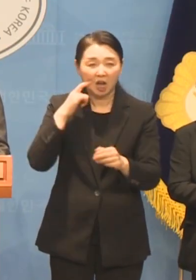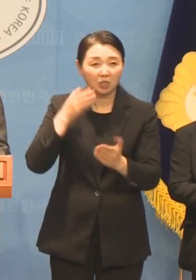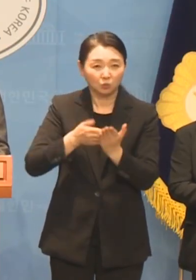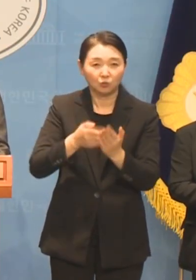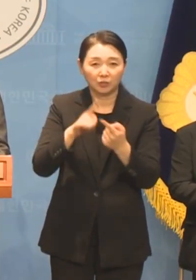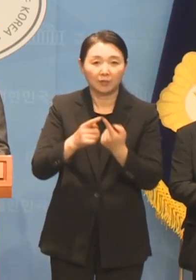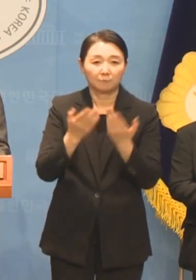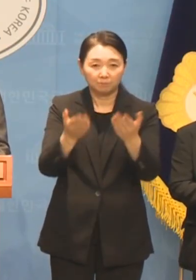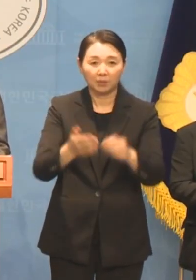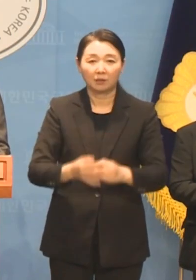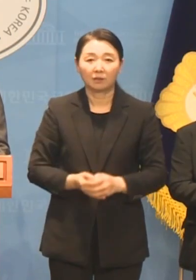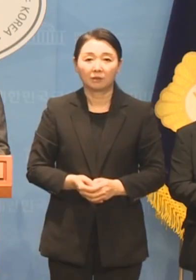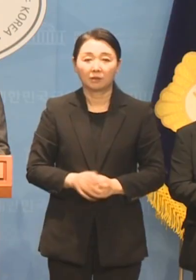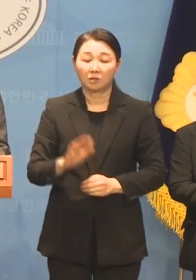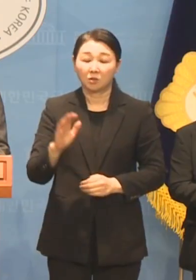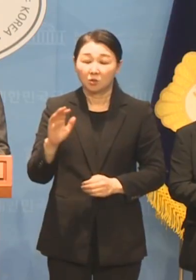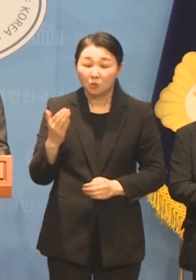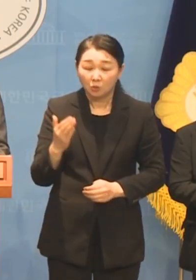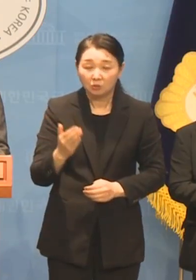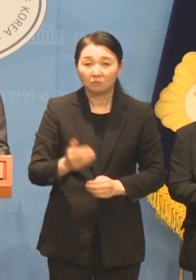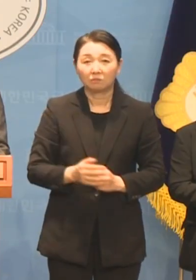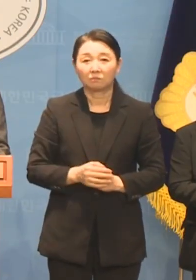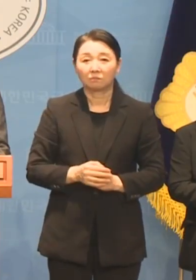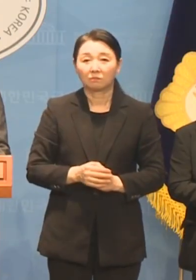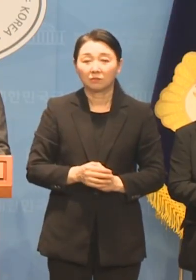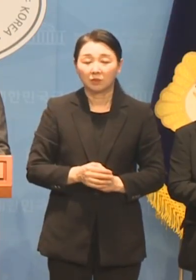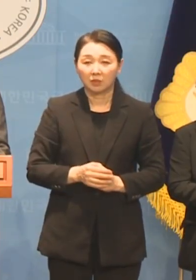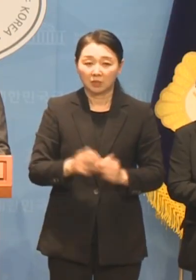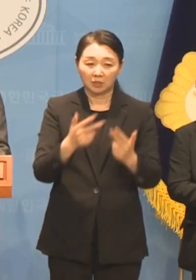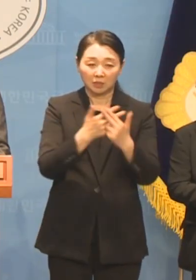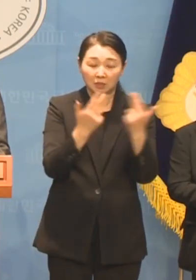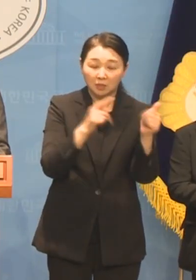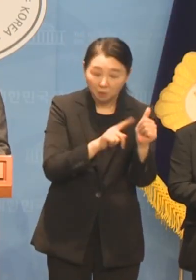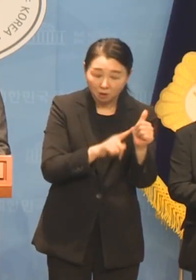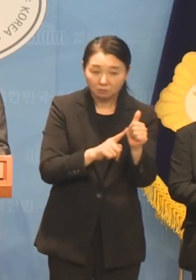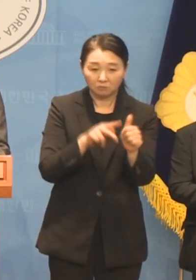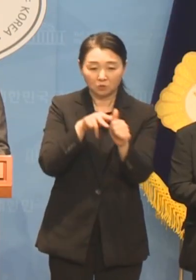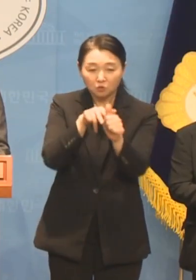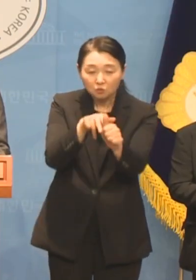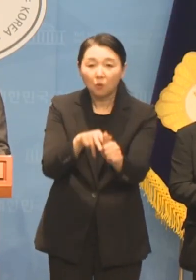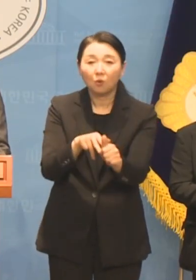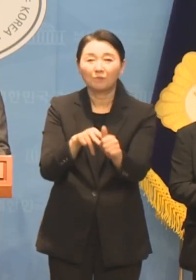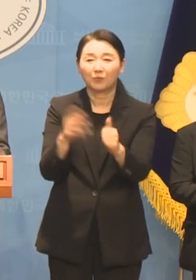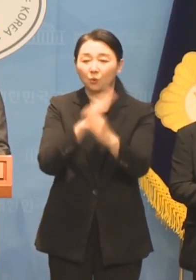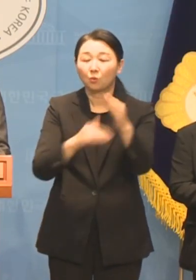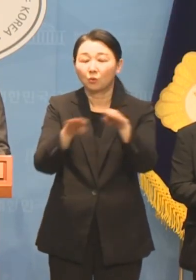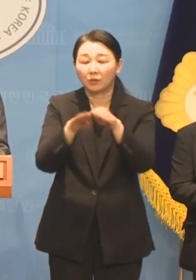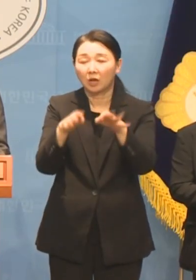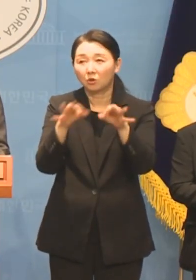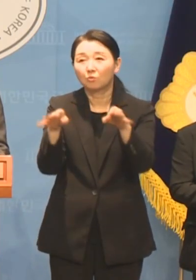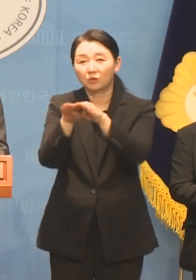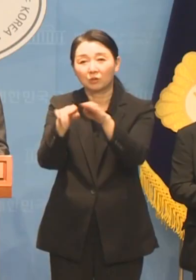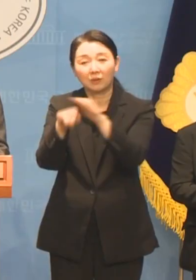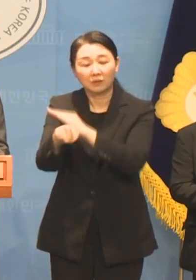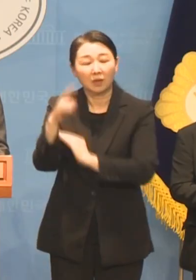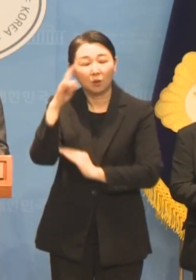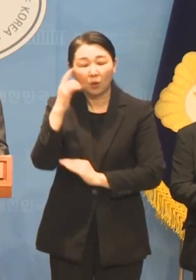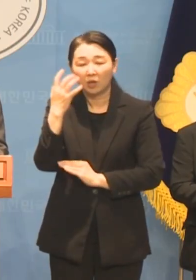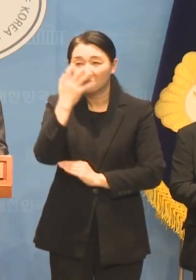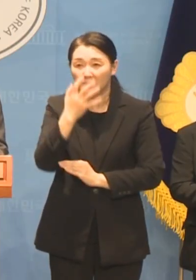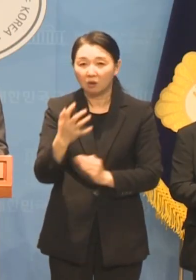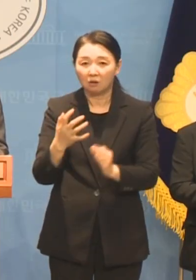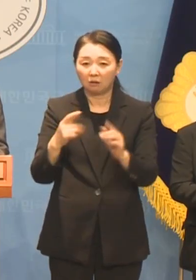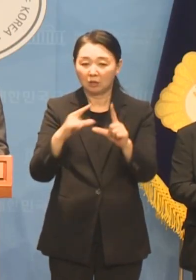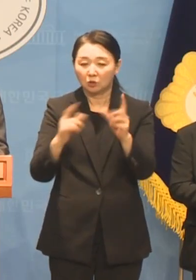대해 알립니다. 최근 스레드를 통해 우리 당 이재명 경선 후보가 공공기관이나 금융기관의 소위 성소수자가